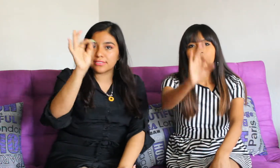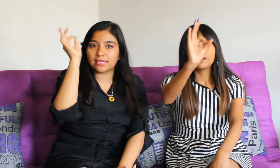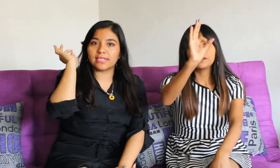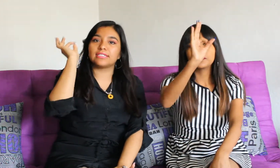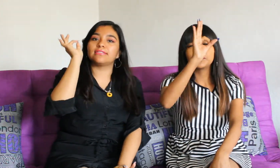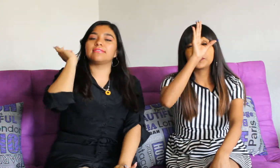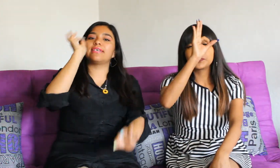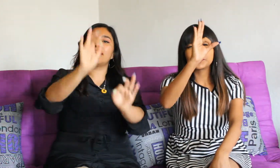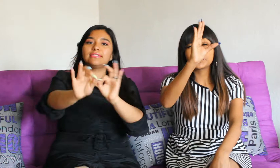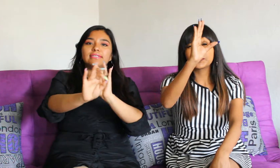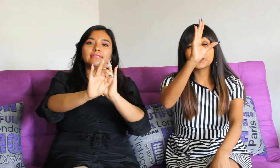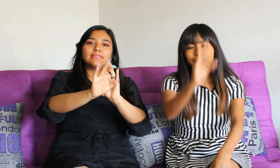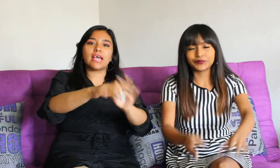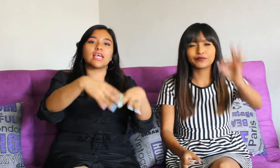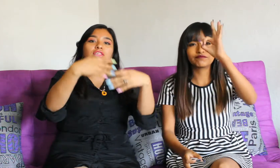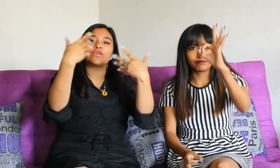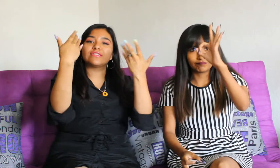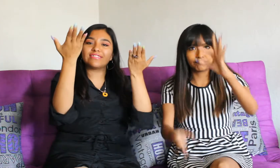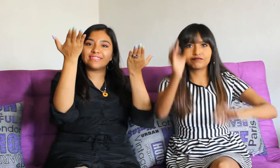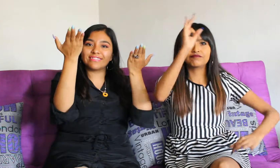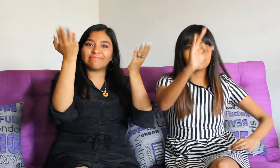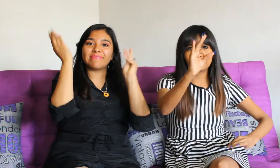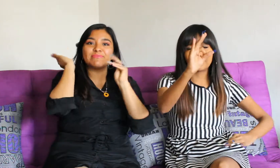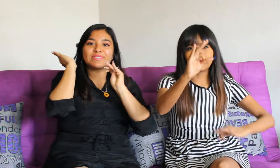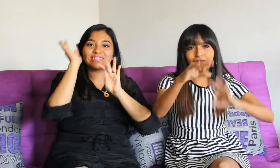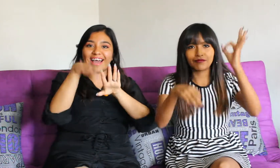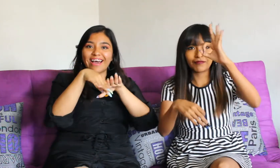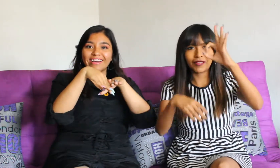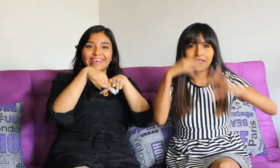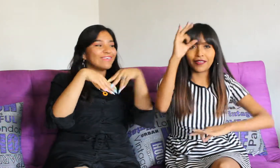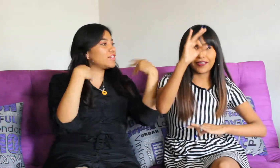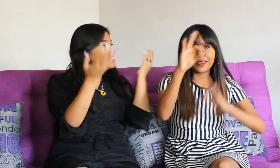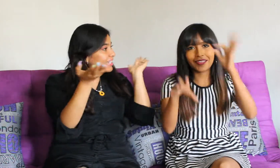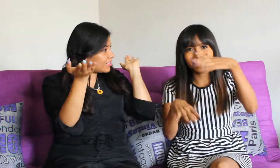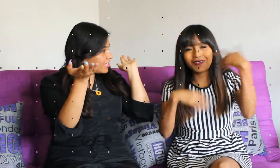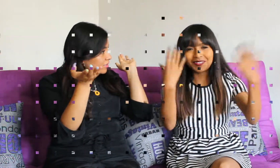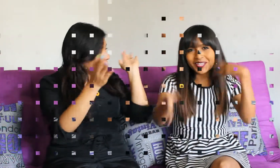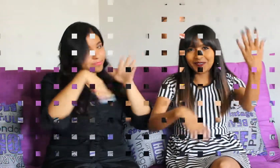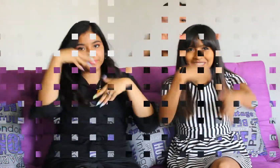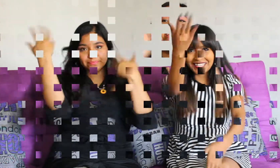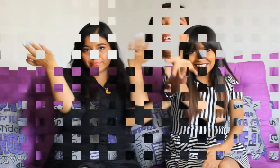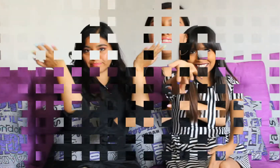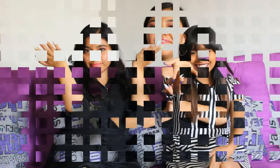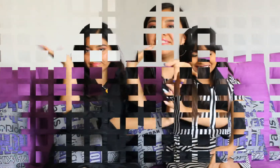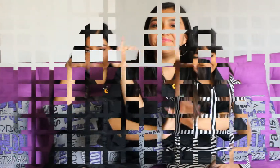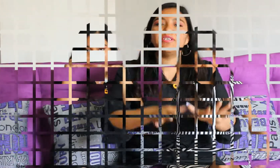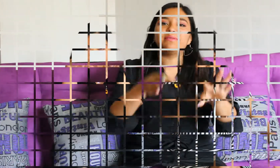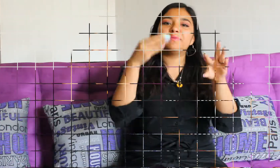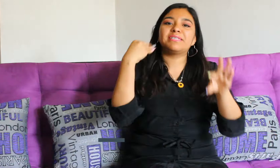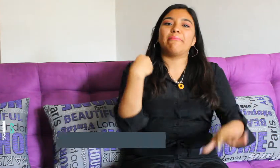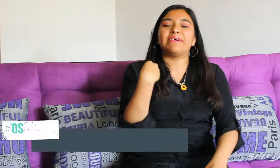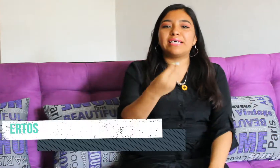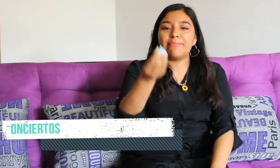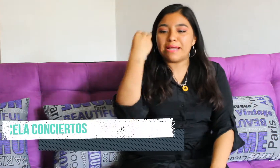que les interesan. Entonces, vamos a comenzar. Vamos a comenzar. Y esta vez, amigos, vamos a empezar, miren,